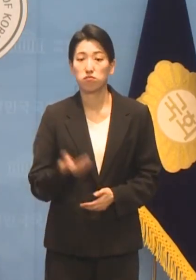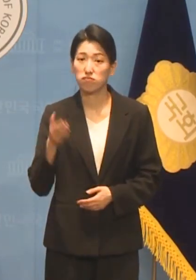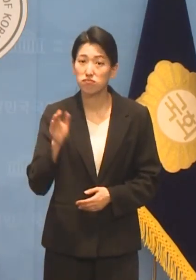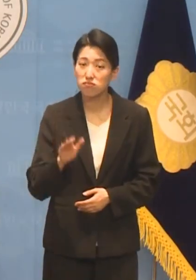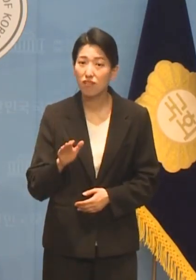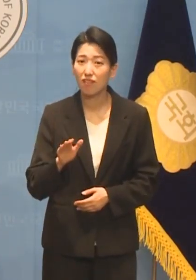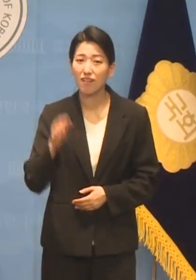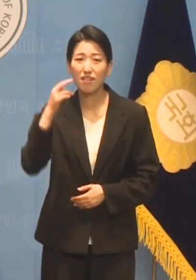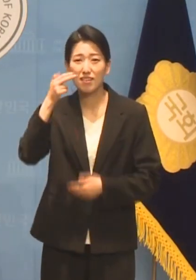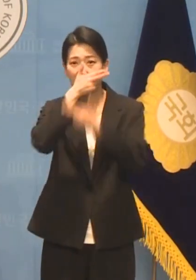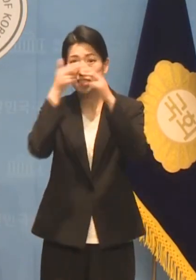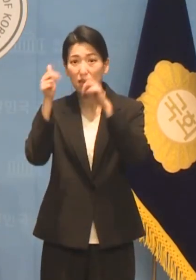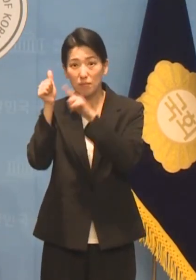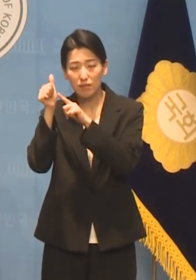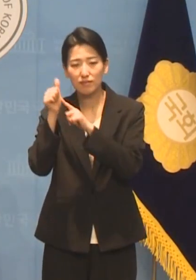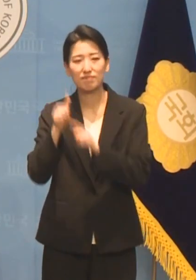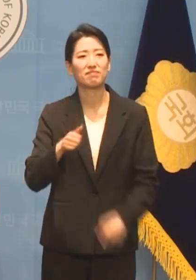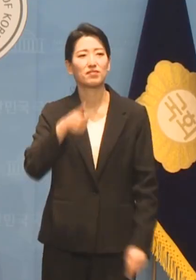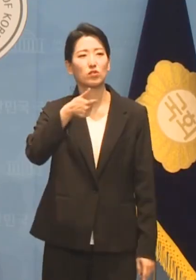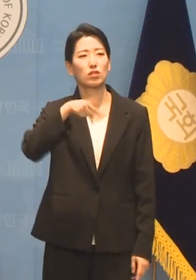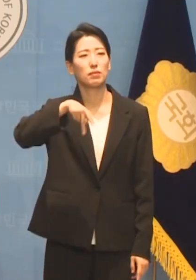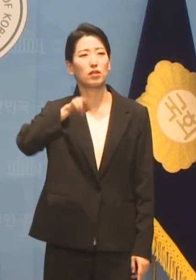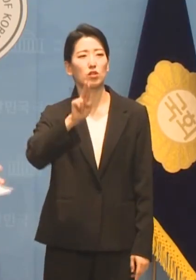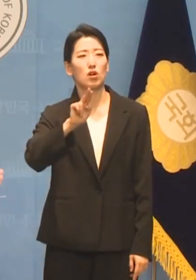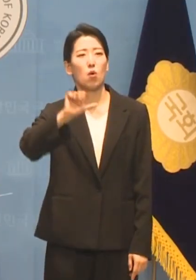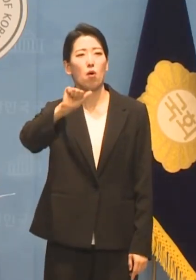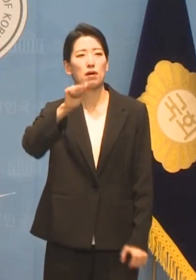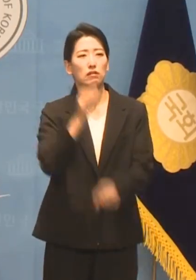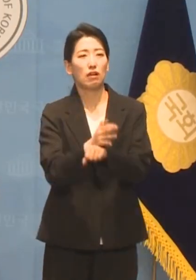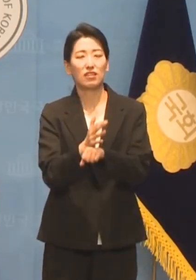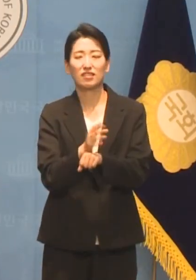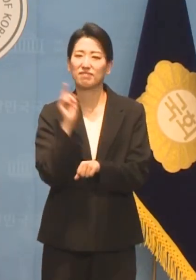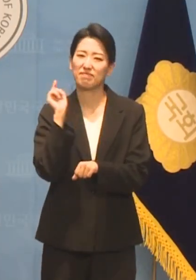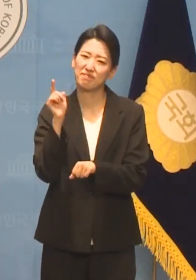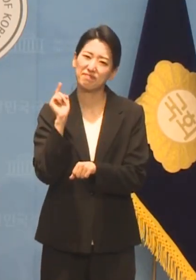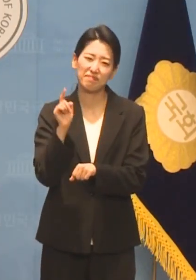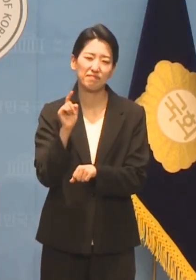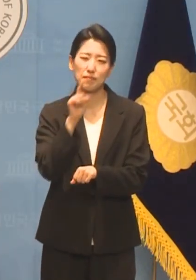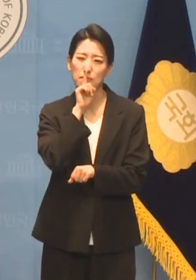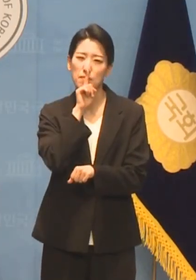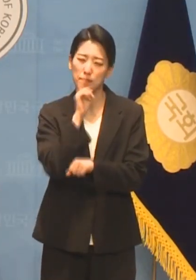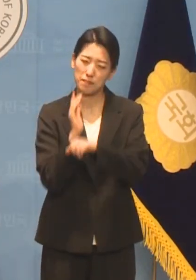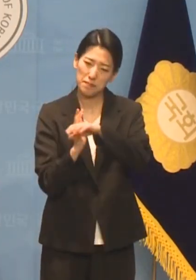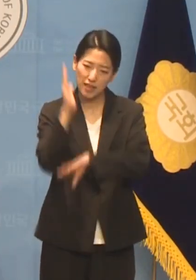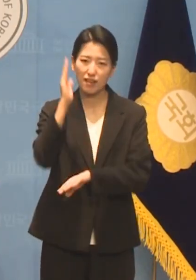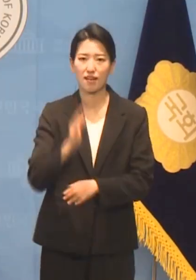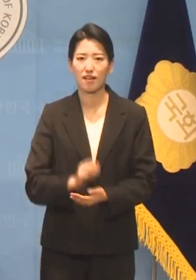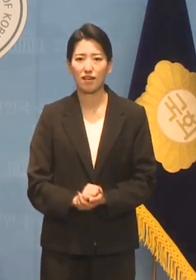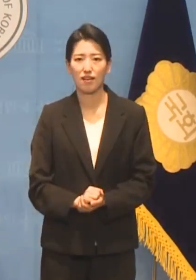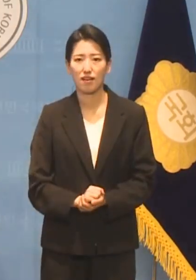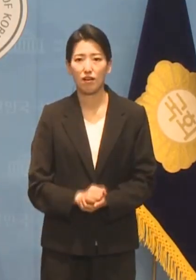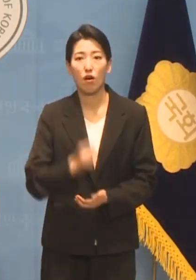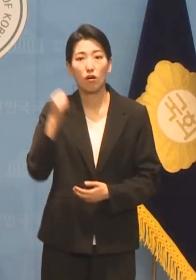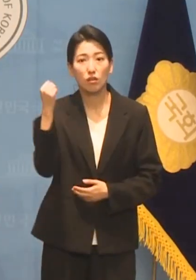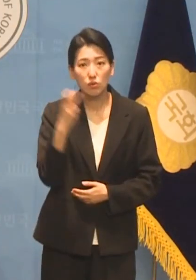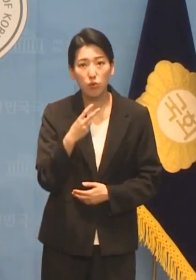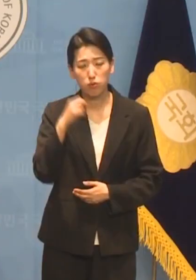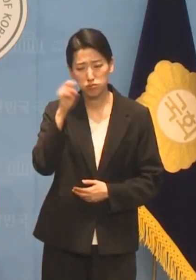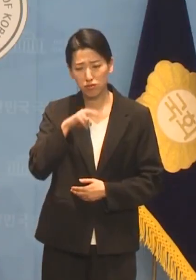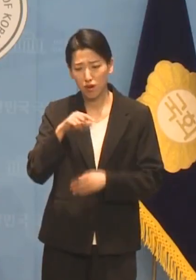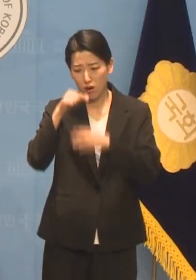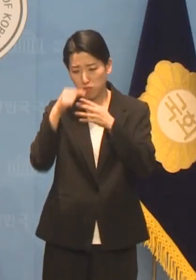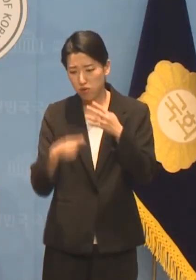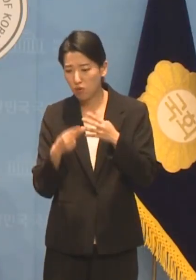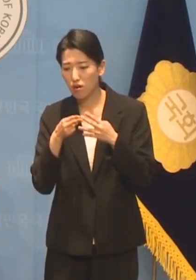실현 불가능한 공약일 뿐입니다. 또한 소프트웨어 생태계의 운영 전략이 없는 하드웨어는